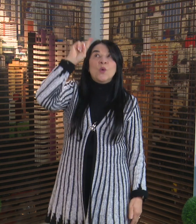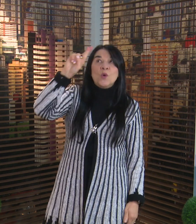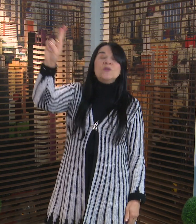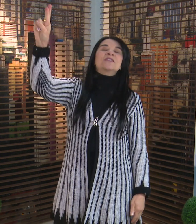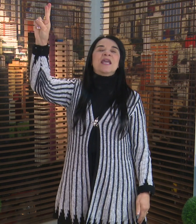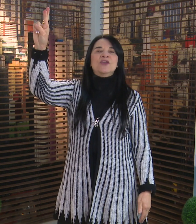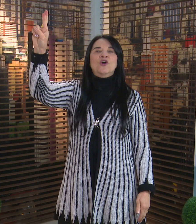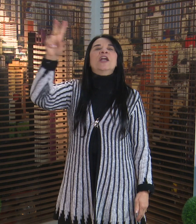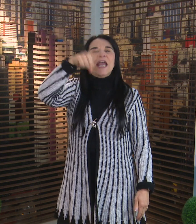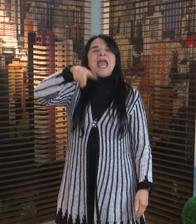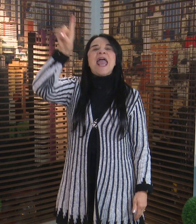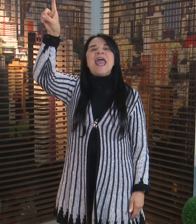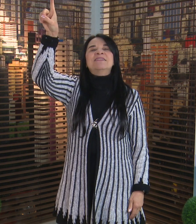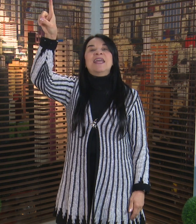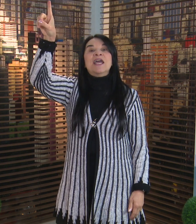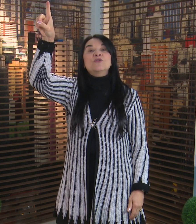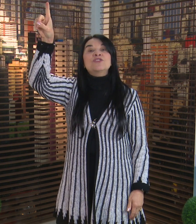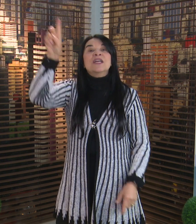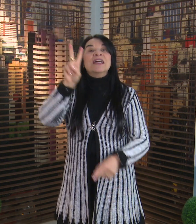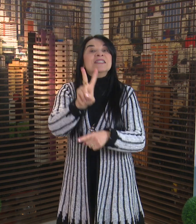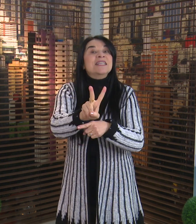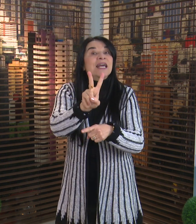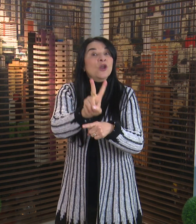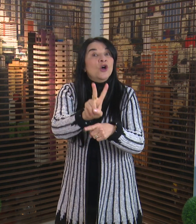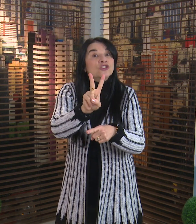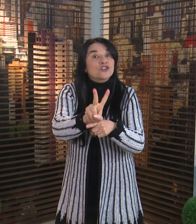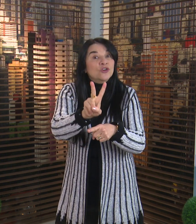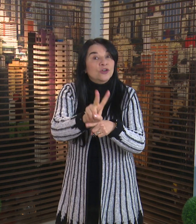o Senhor é Deus zeloso.